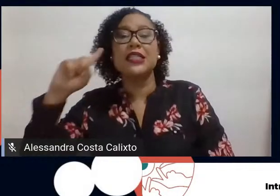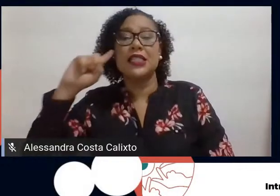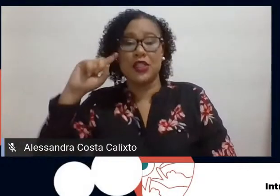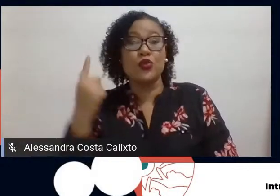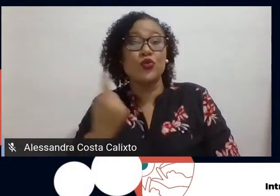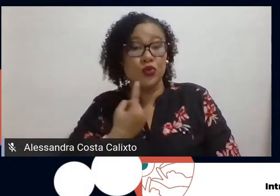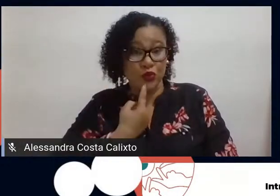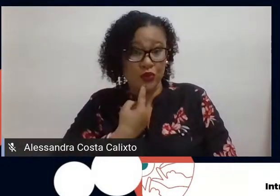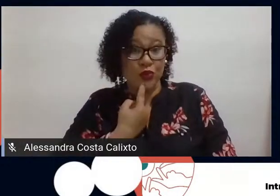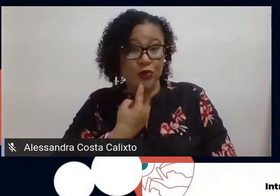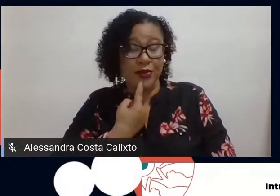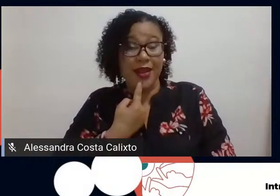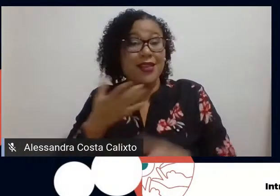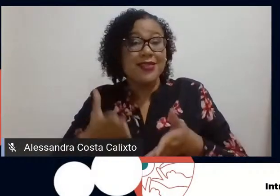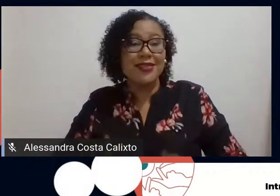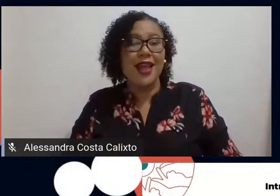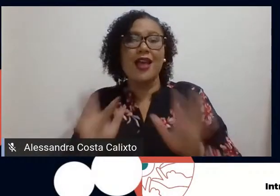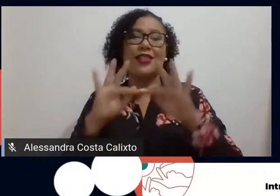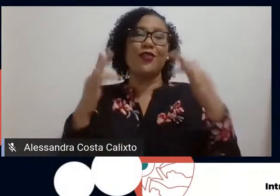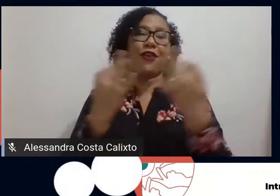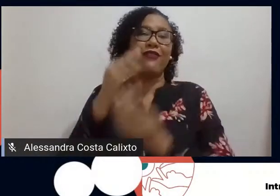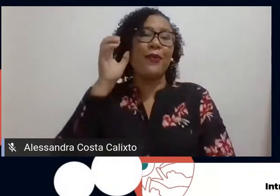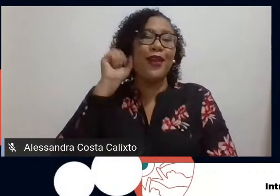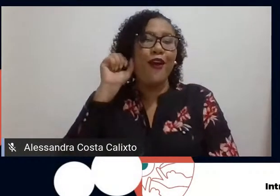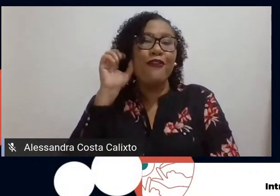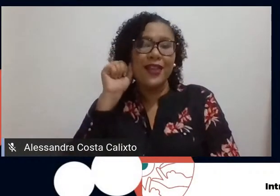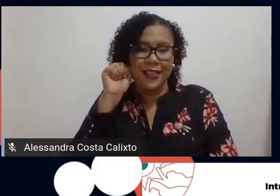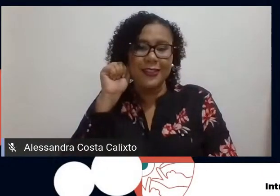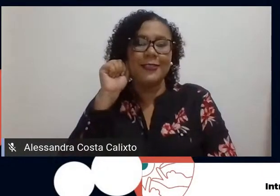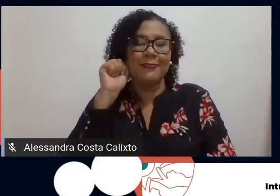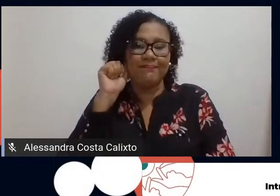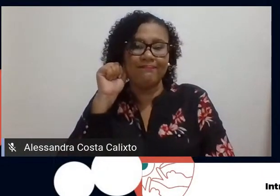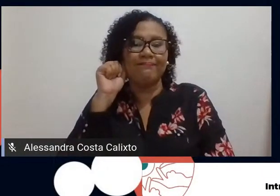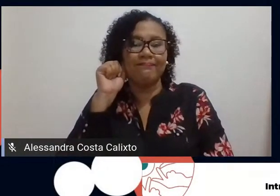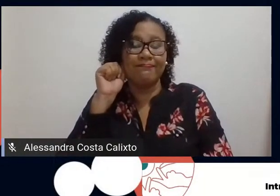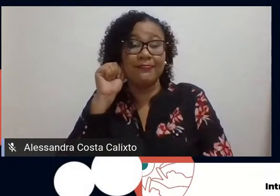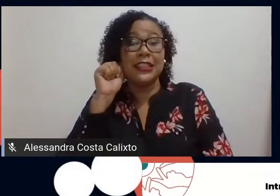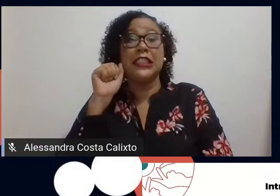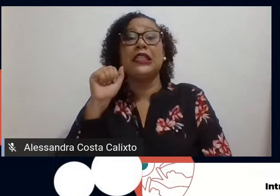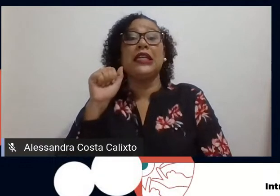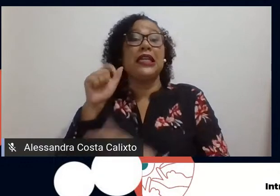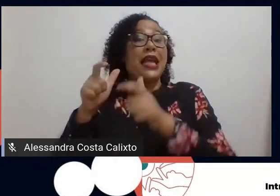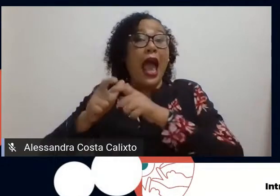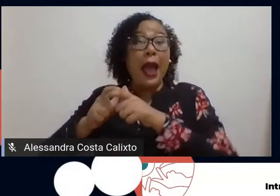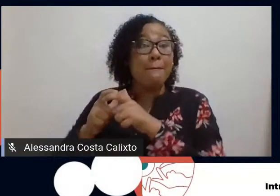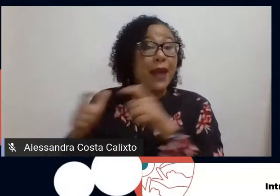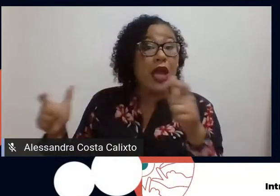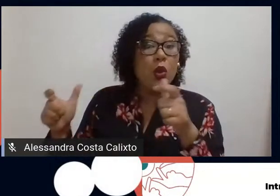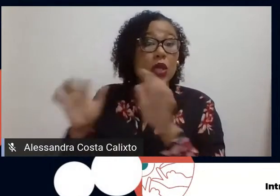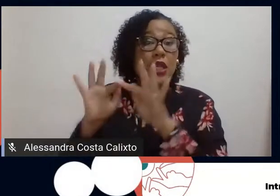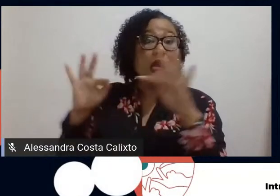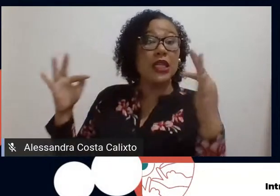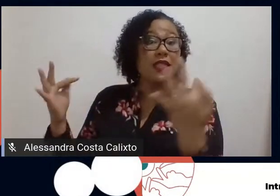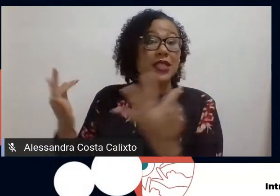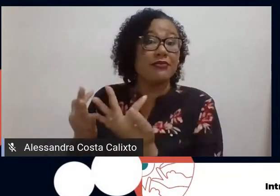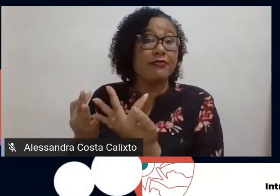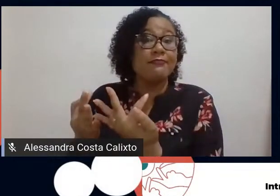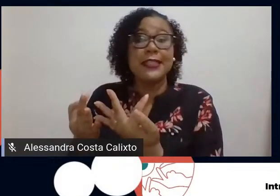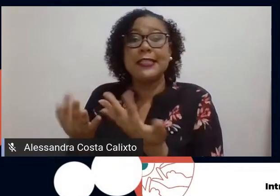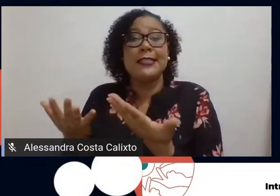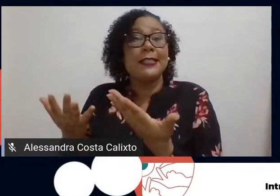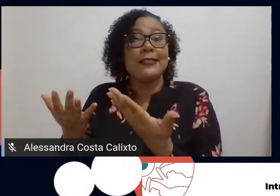que nós temos a indicação de que há 9% 90% das famílias em que os surdos nascem são de